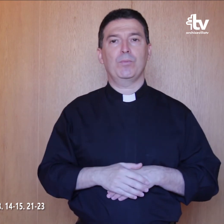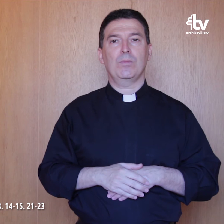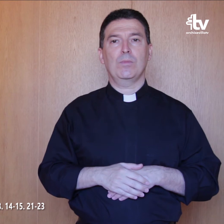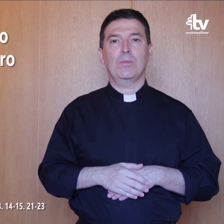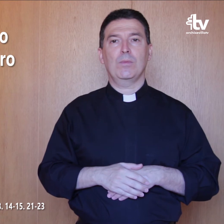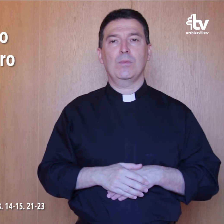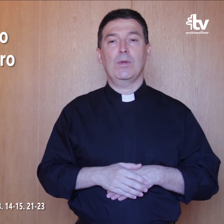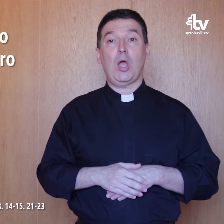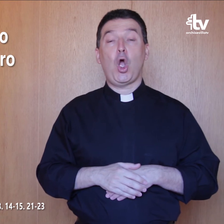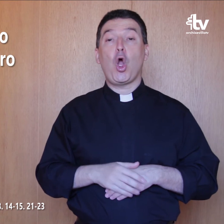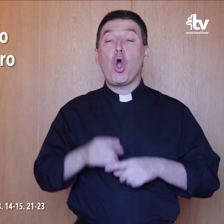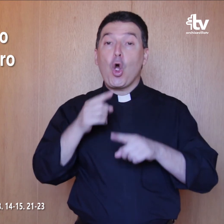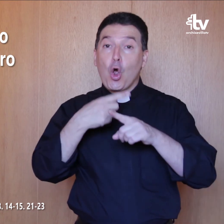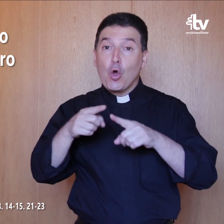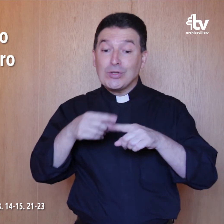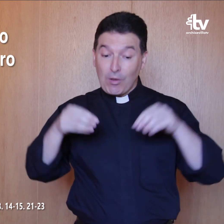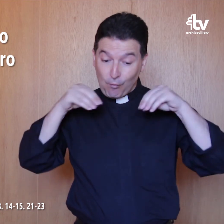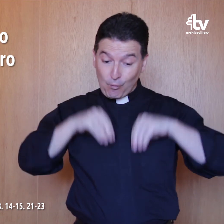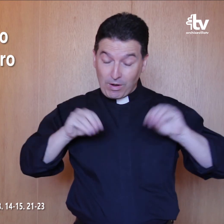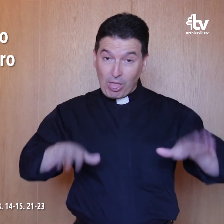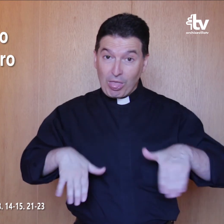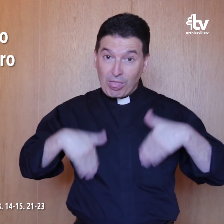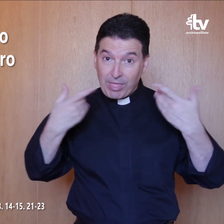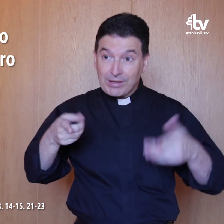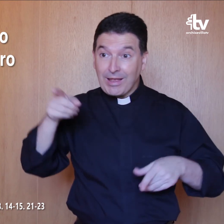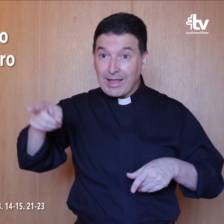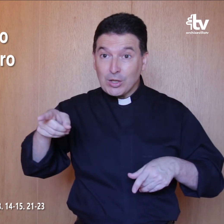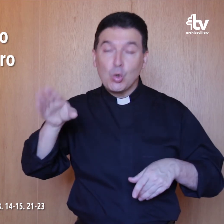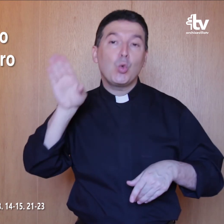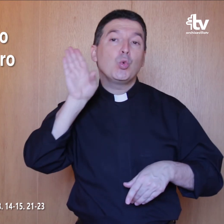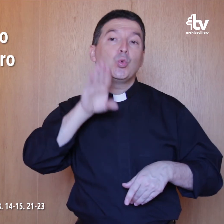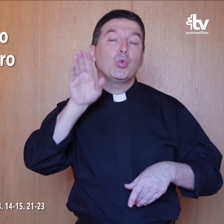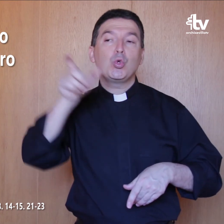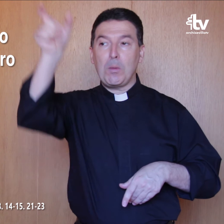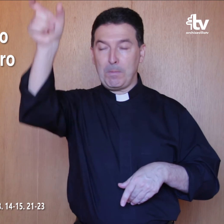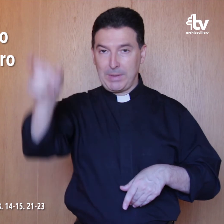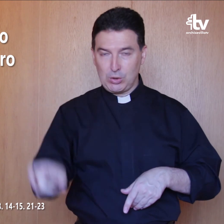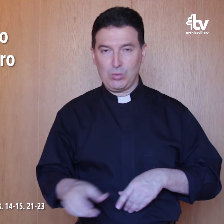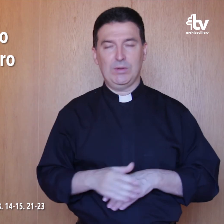Lo que sale de dentro es lo que hace impuro al hombre.